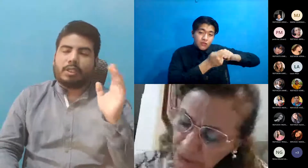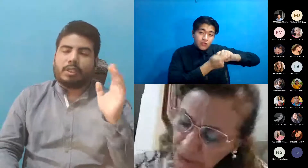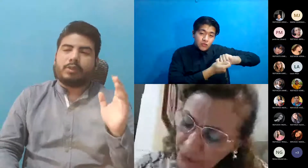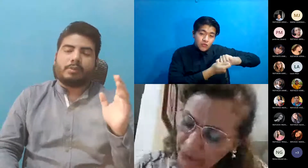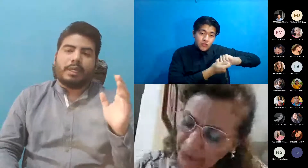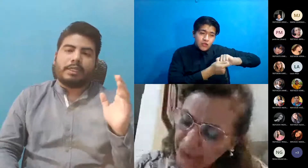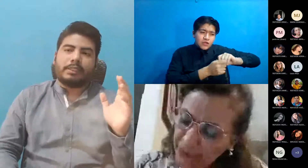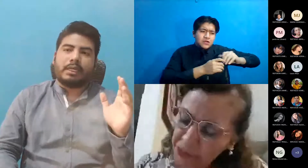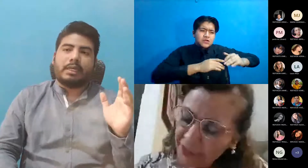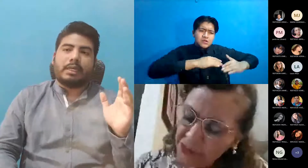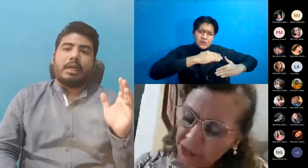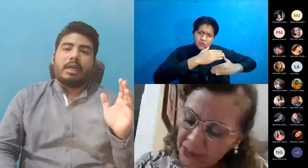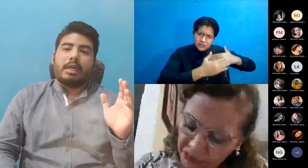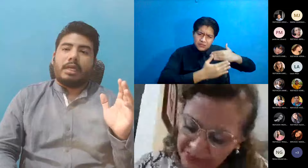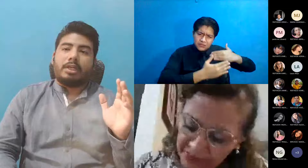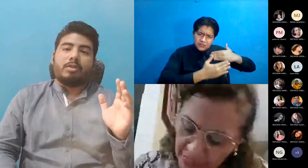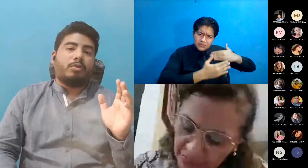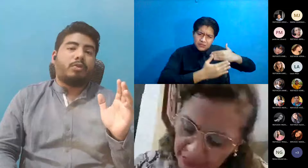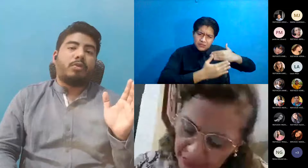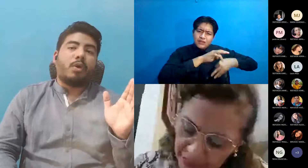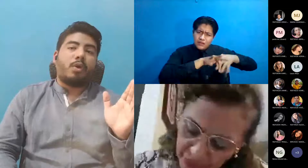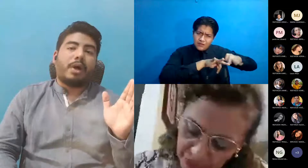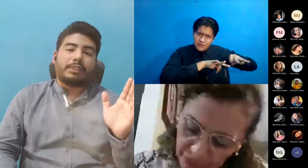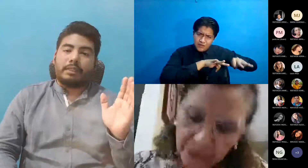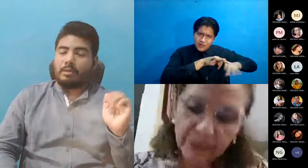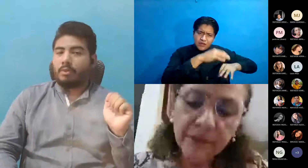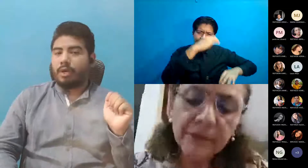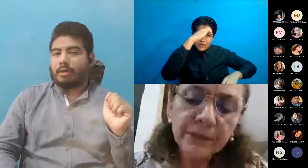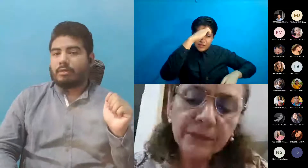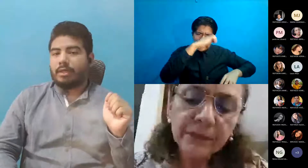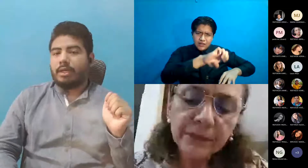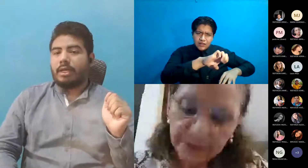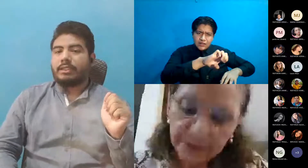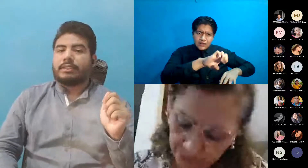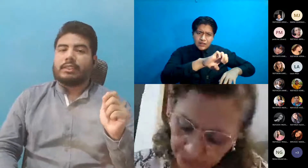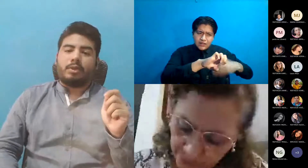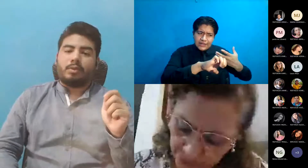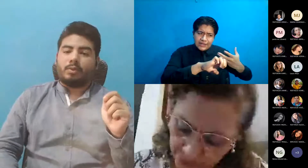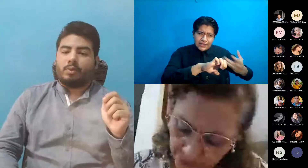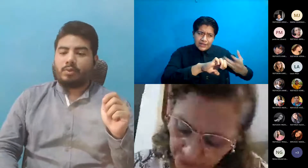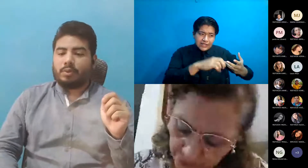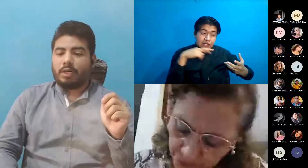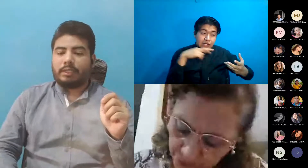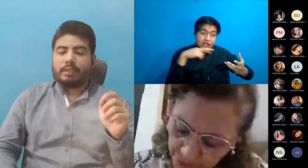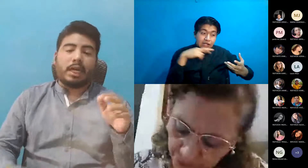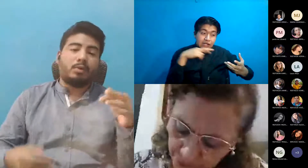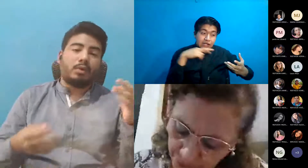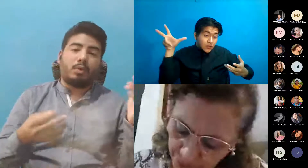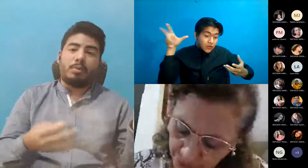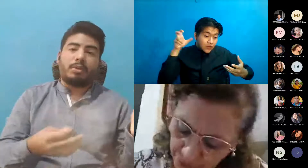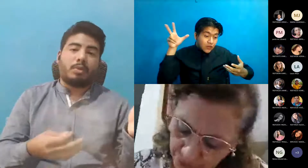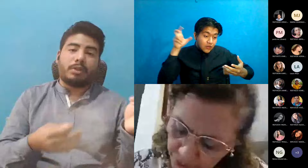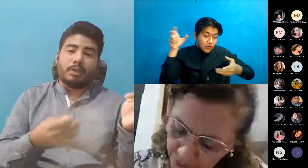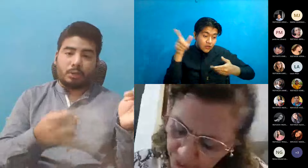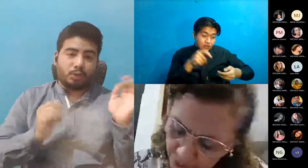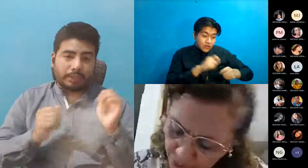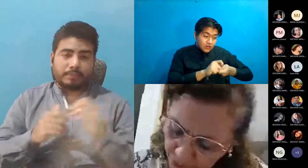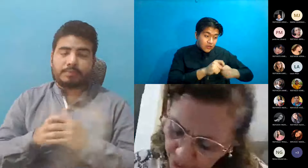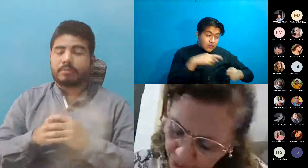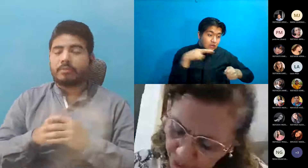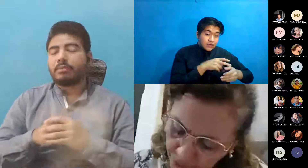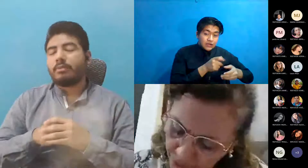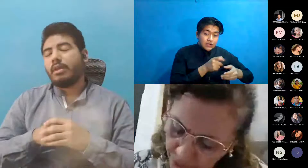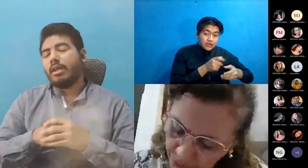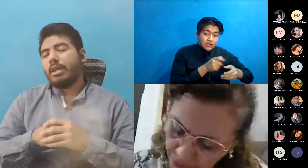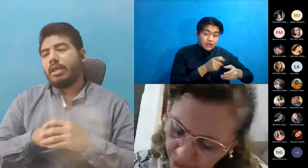su formación, años de experiencia, no lo hace en tiempo real. Es decir, le entregan un documento a